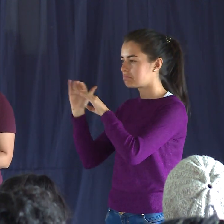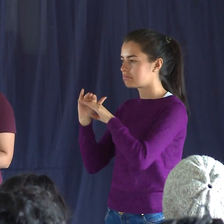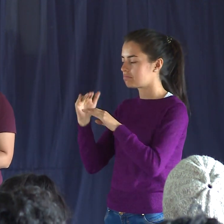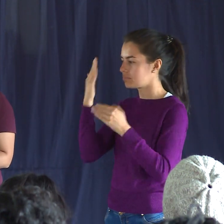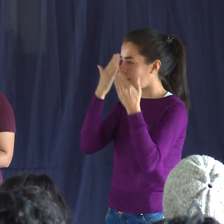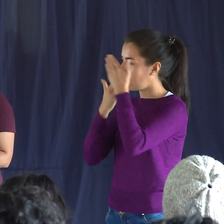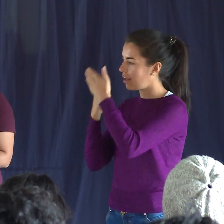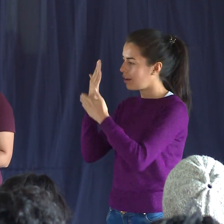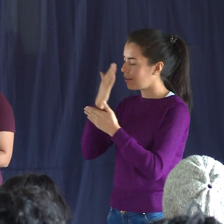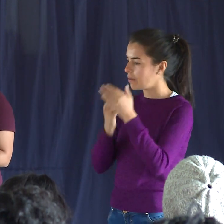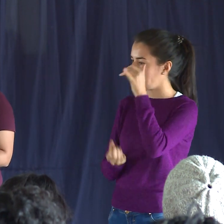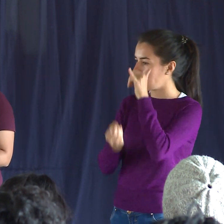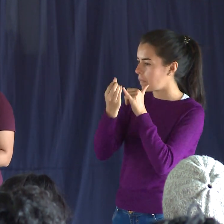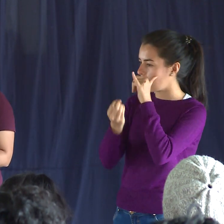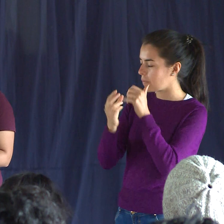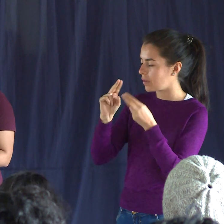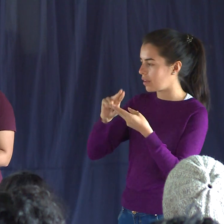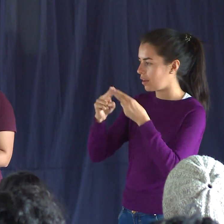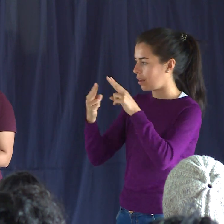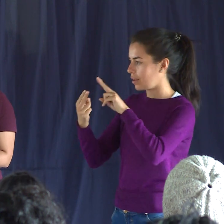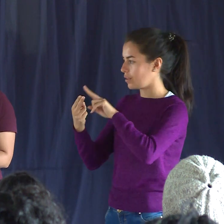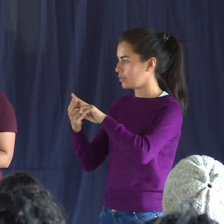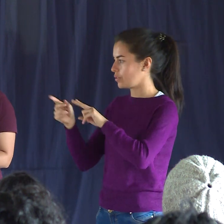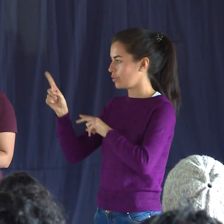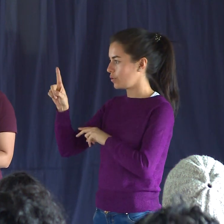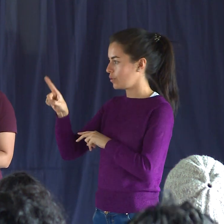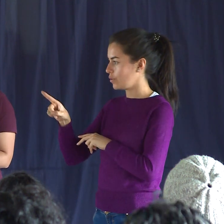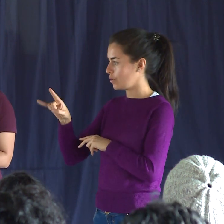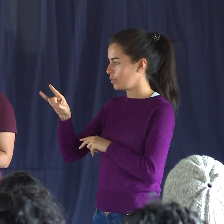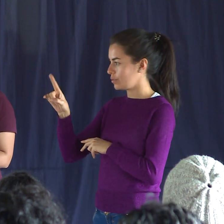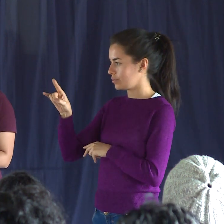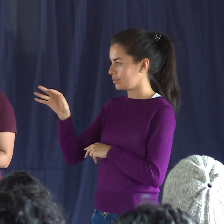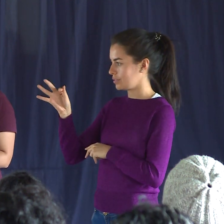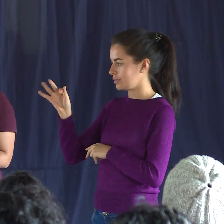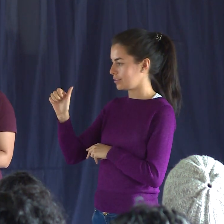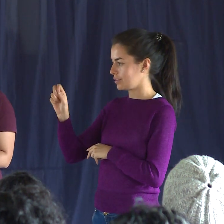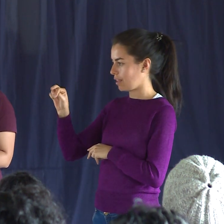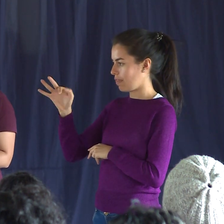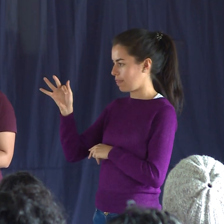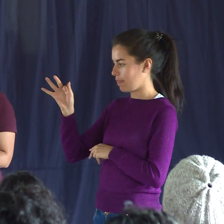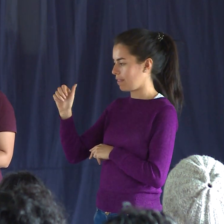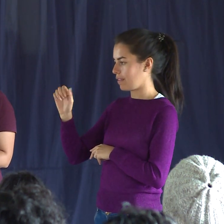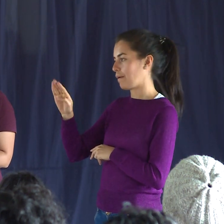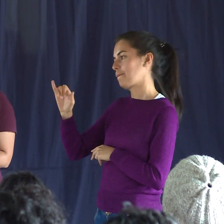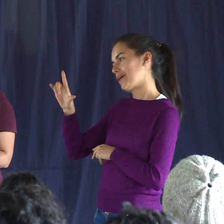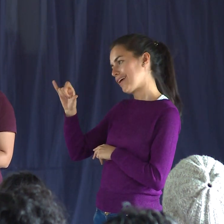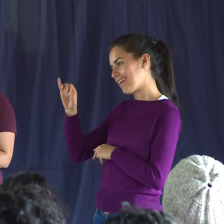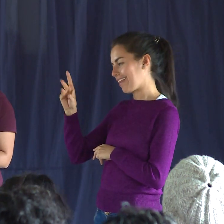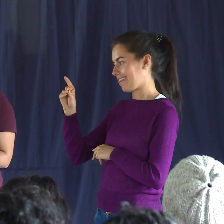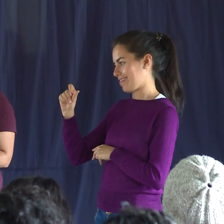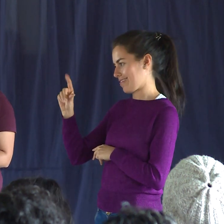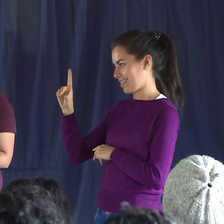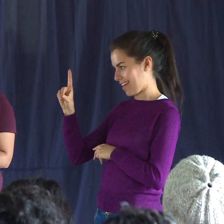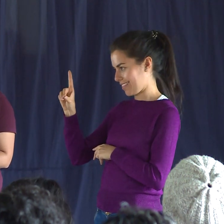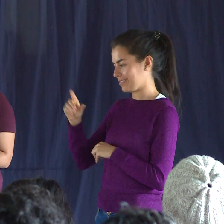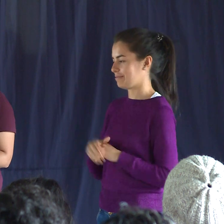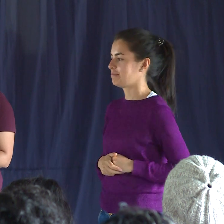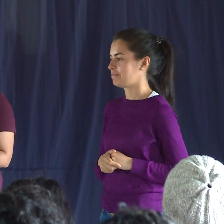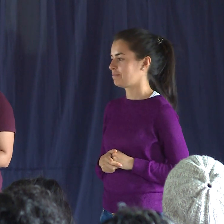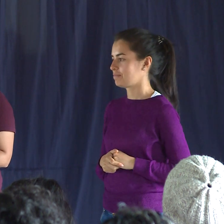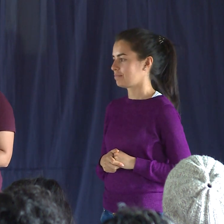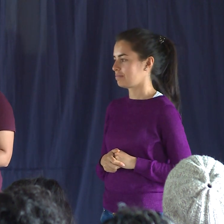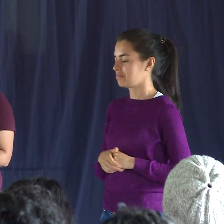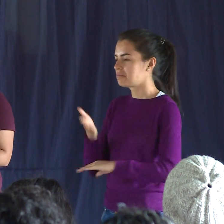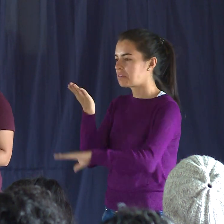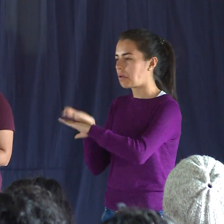entre pedagogía y sustentabilidad, a partir del reconocimiento de apuestas que posicionan el saber pedagógico alrededor